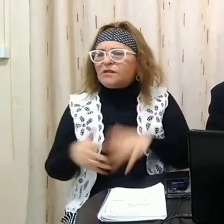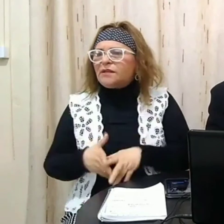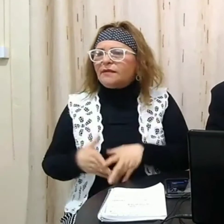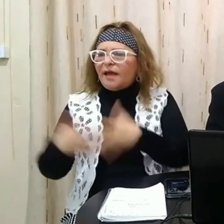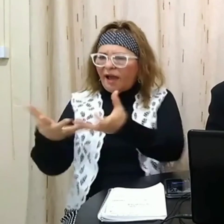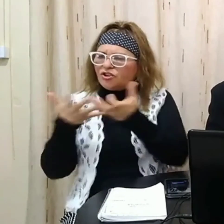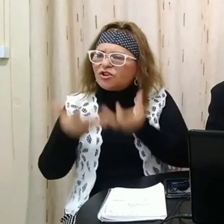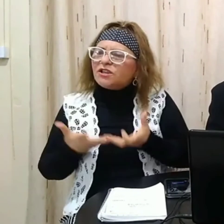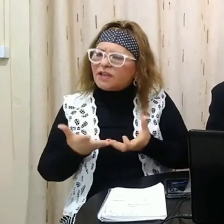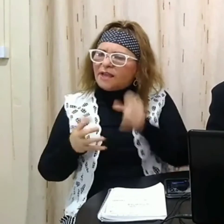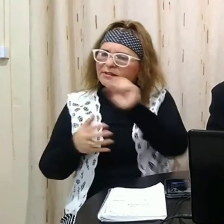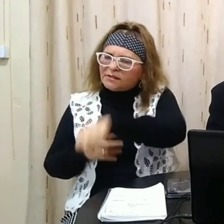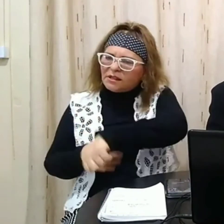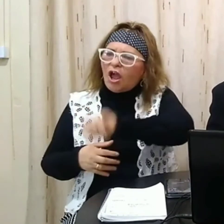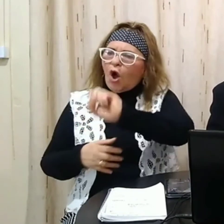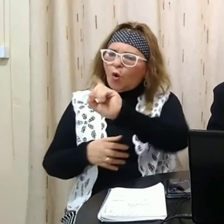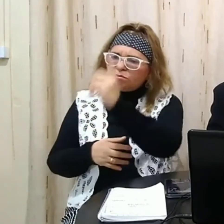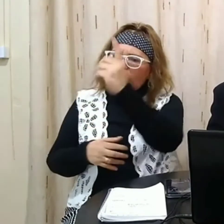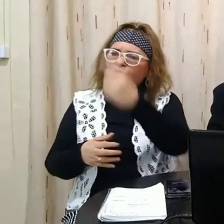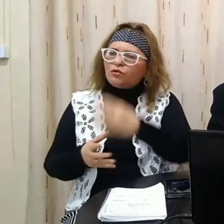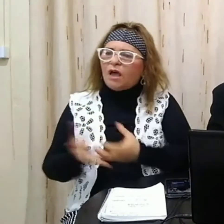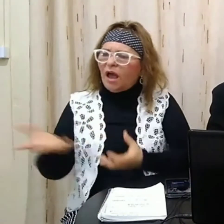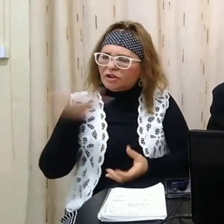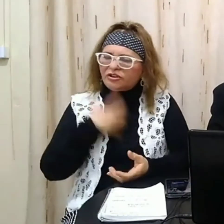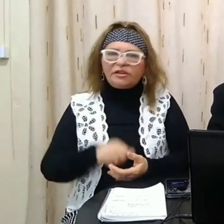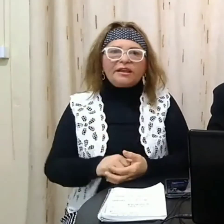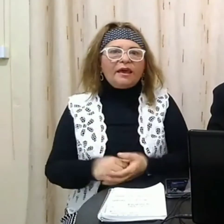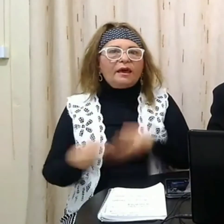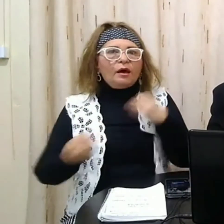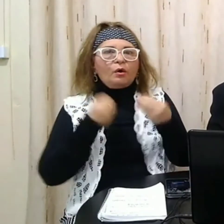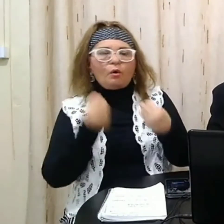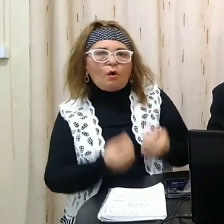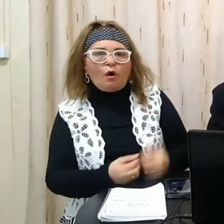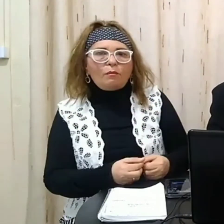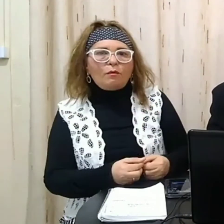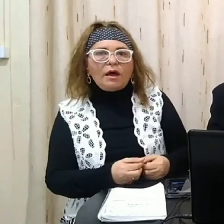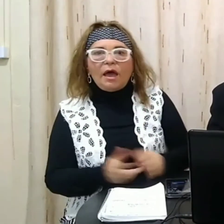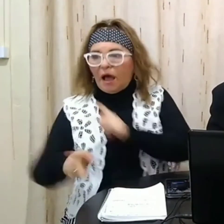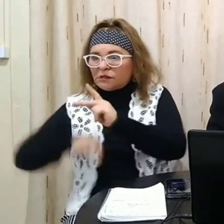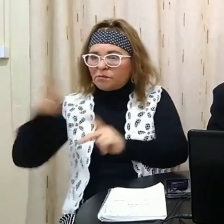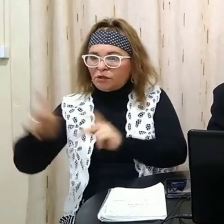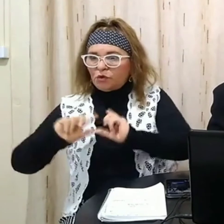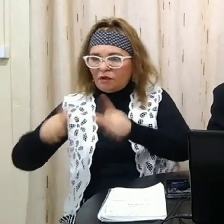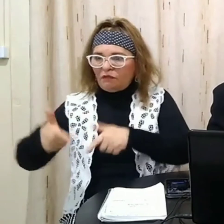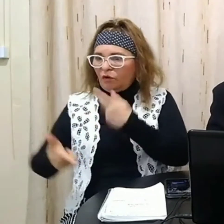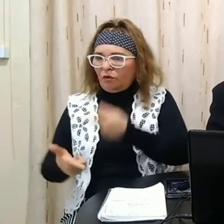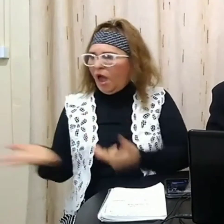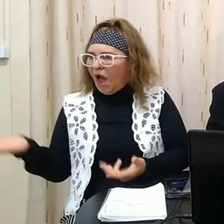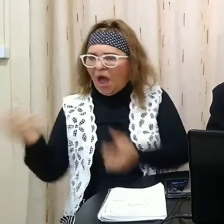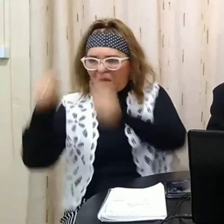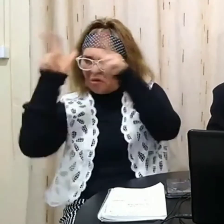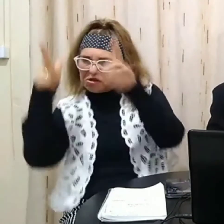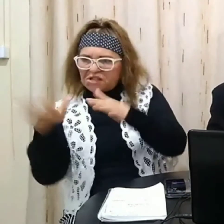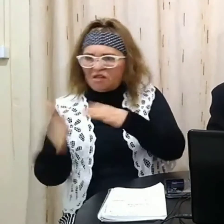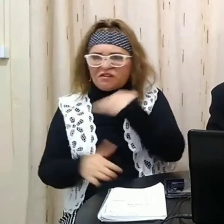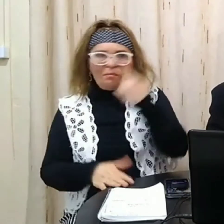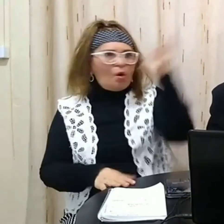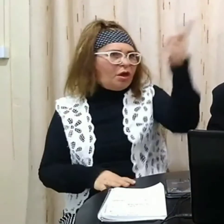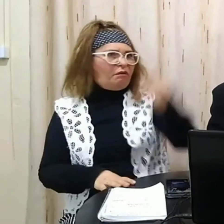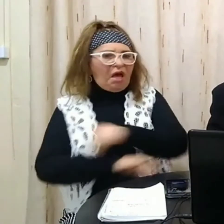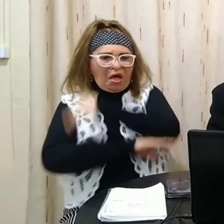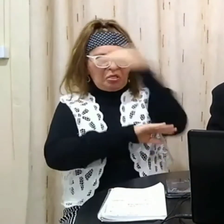Verso 1b diz: quanto a este Moisés, o homem que nos tirou do Egito, Arão, não sabemos o que lhe terá sucedido. Vai ver que ele morreu e por